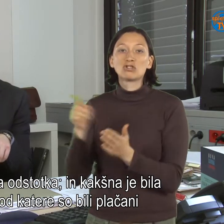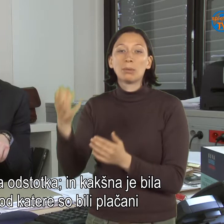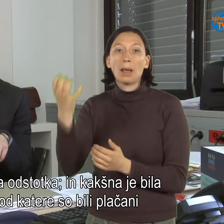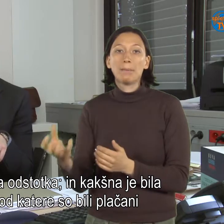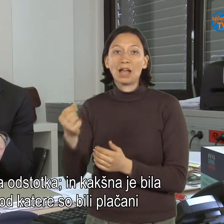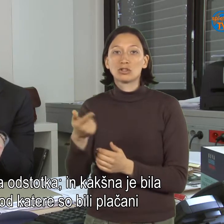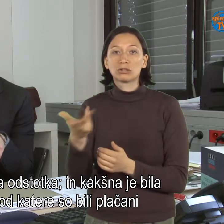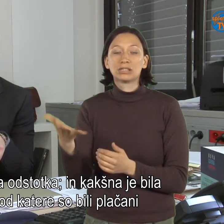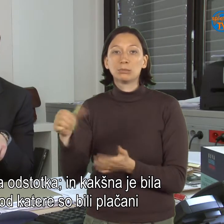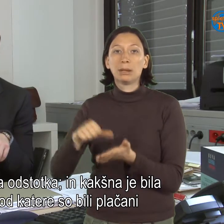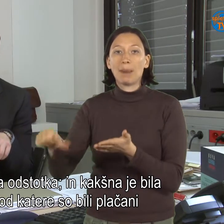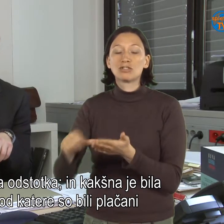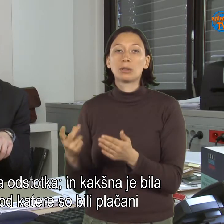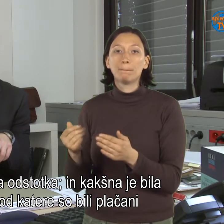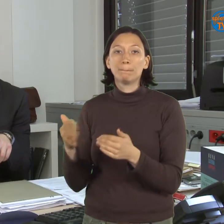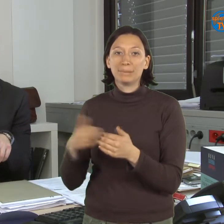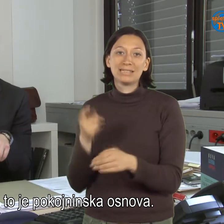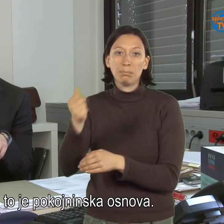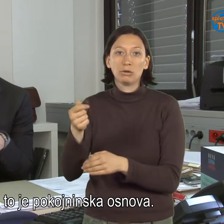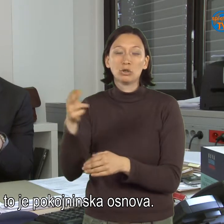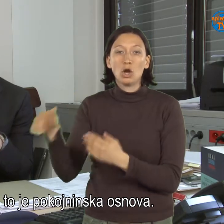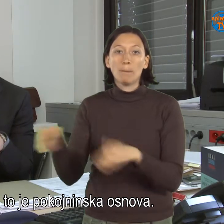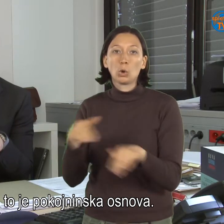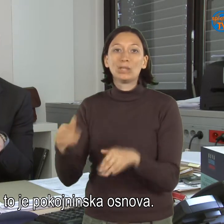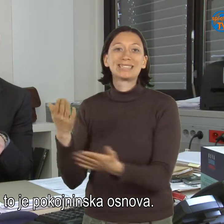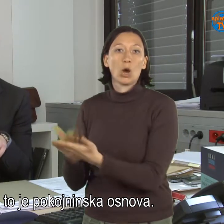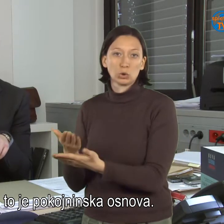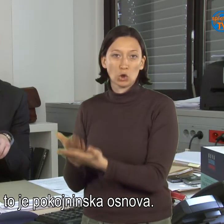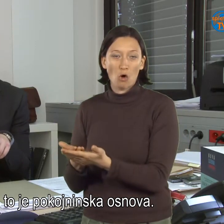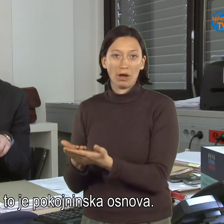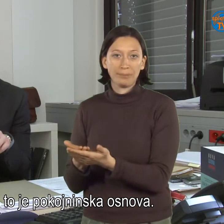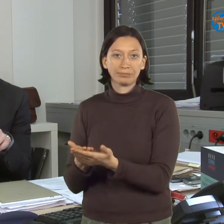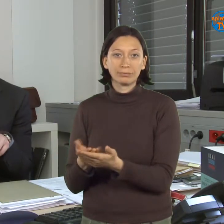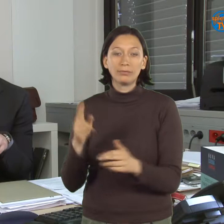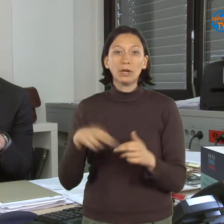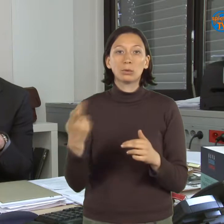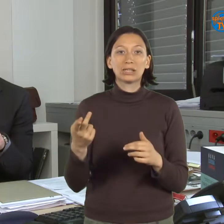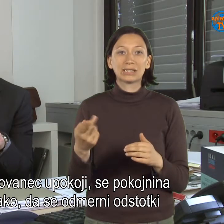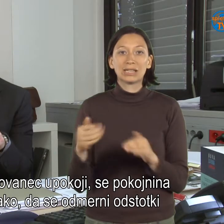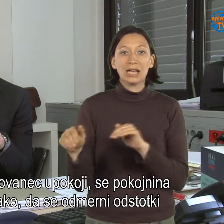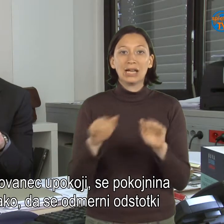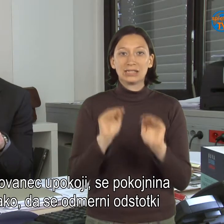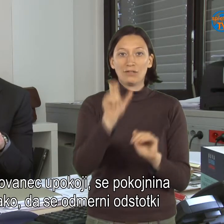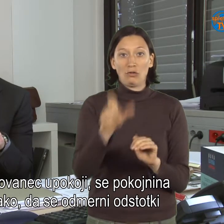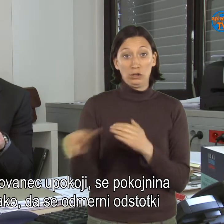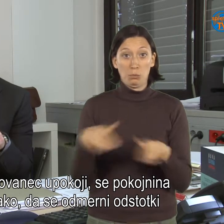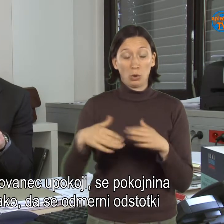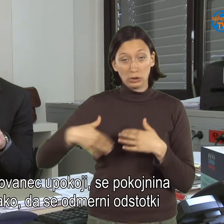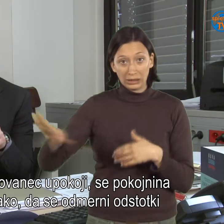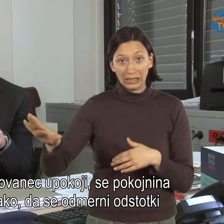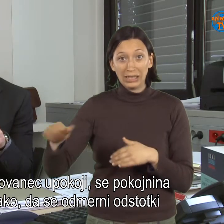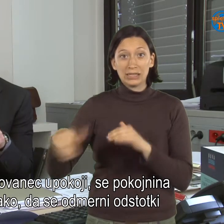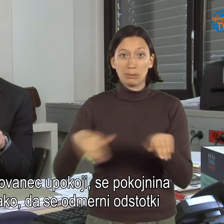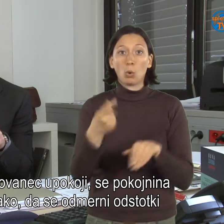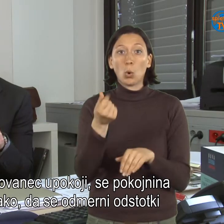kakšna je bila plača, od katere so bili plačani prispevki, to je pokojninska osnova. In potem, ko se zavarovanec upokoji,